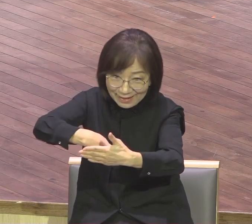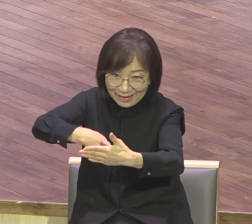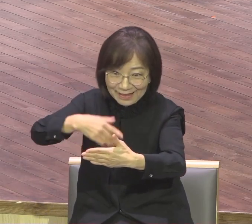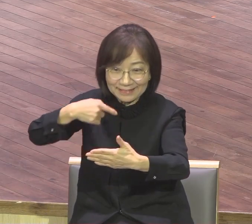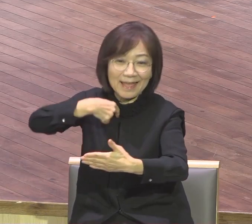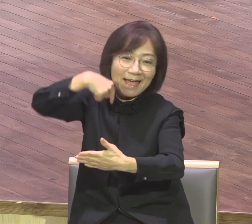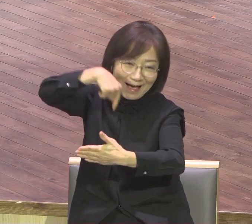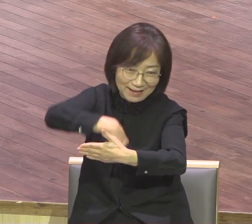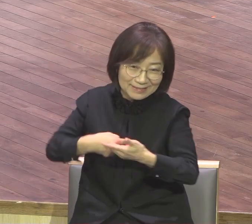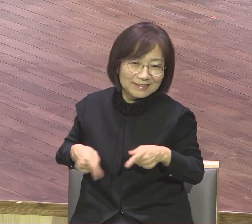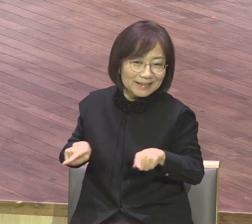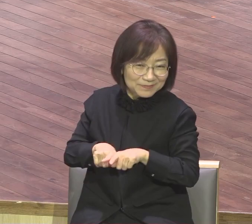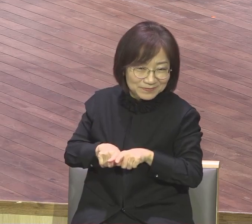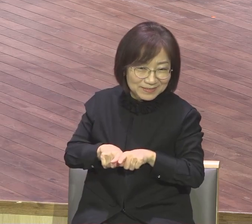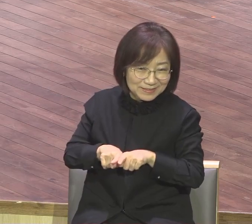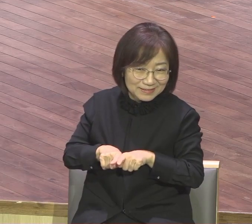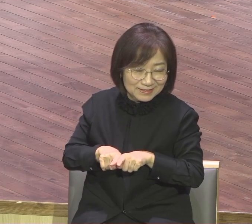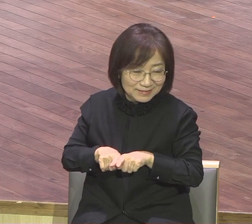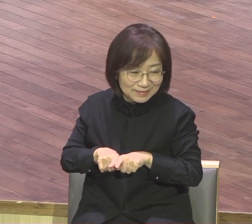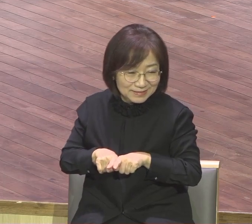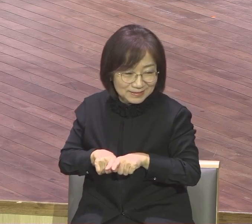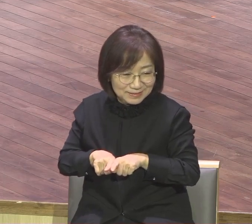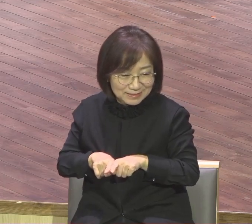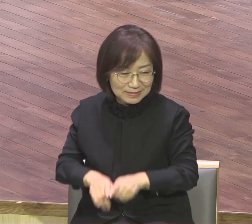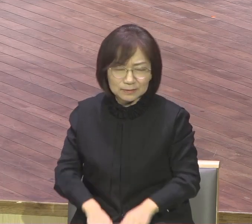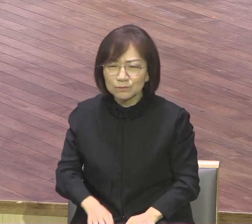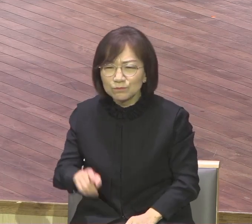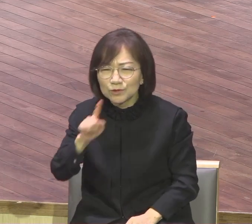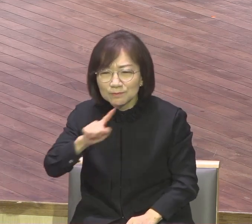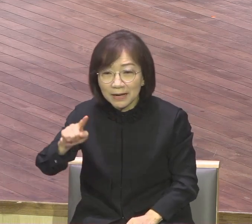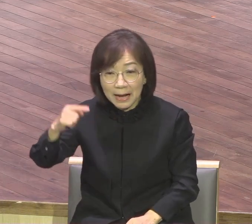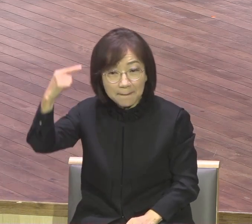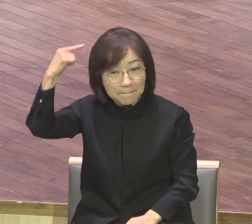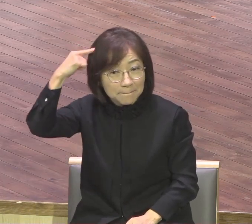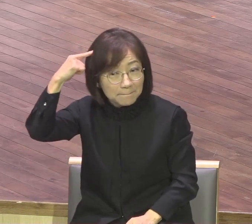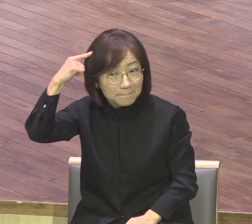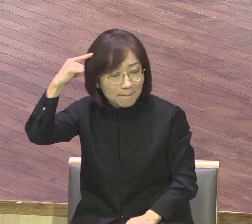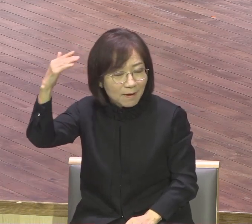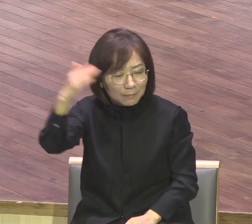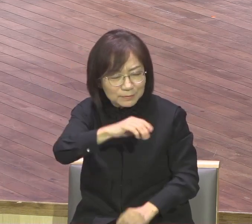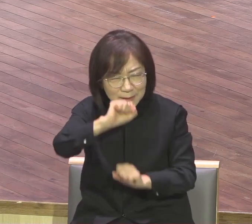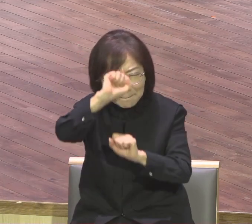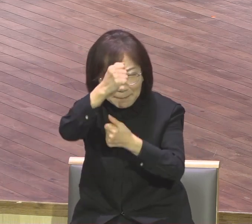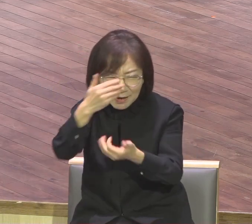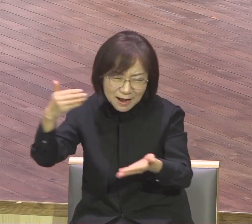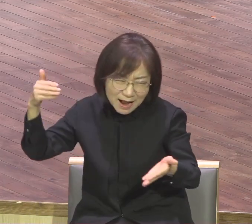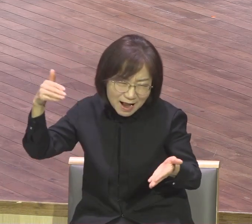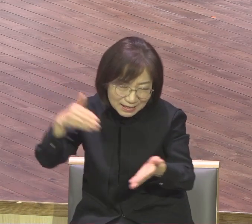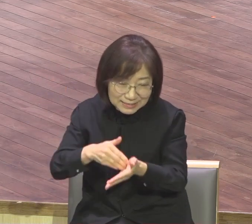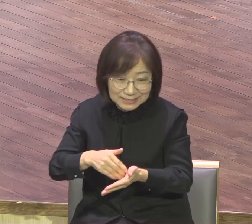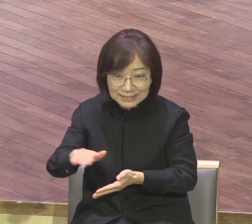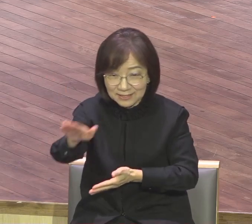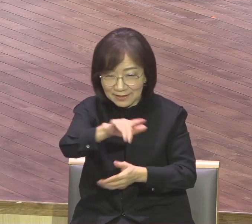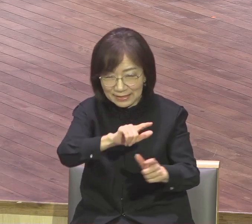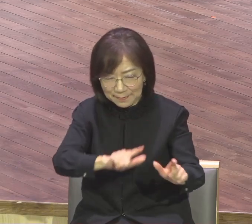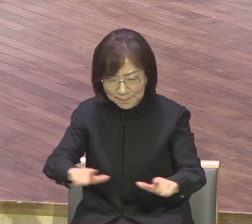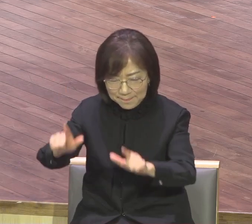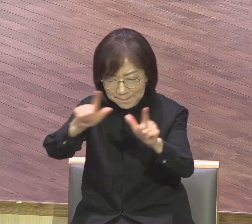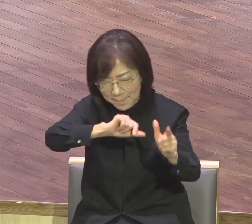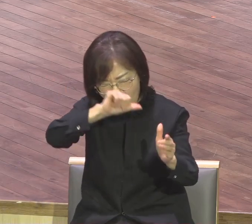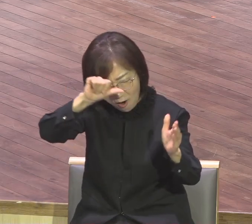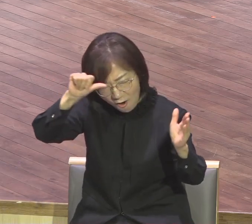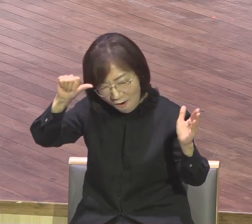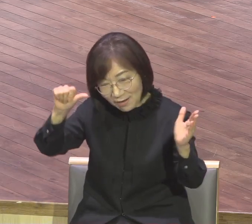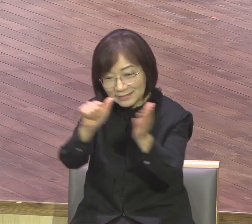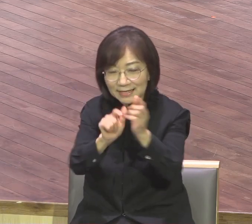이거 무슨 말이에요? Esto qué quiere decir? 머리부터 발끝까지 모든 삶을 내가 다 책임져 준다 그 뜻이에요. Esto quiere decir que hasta la